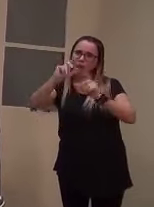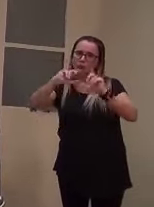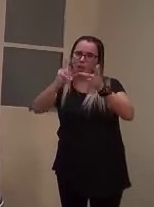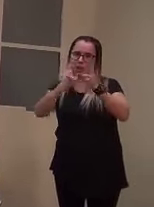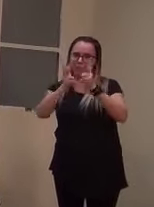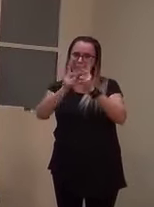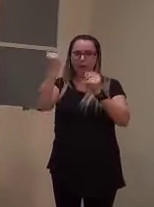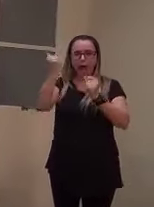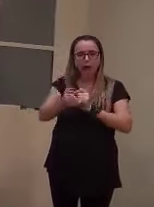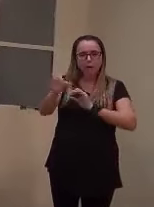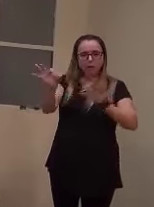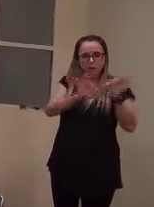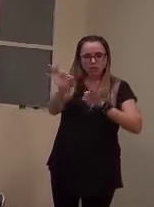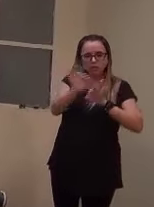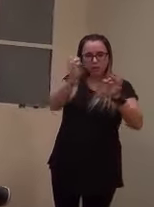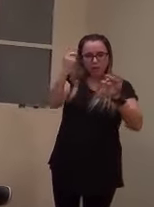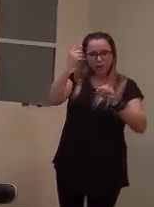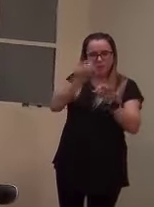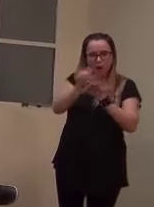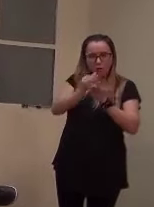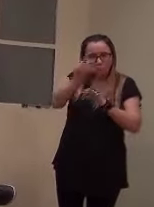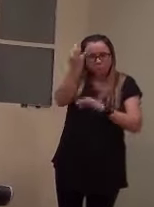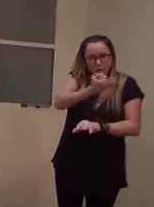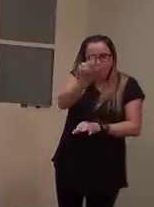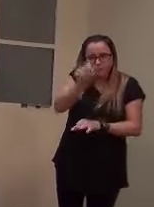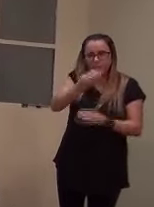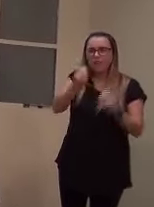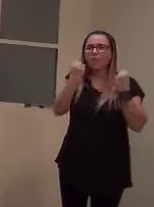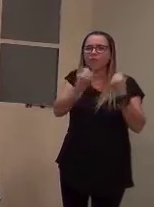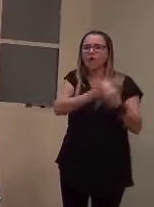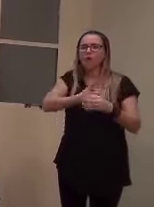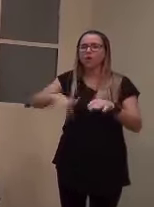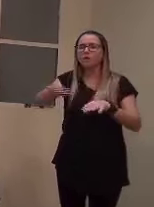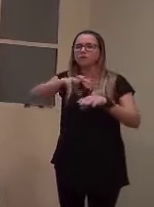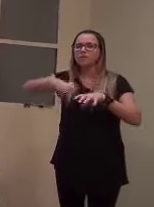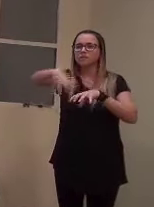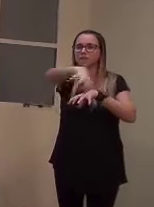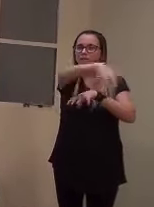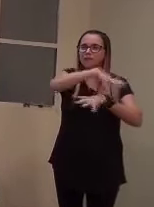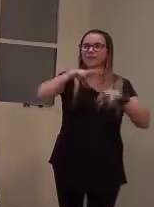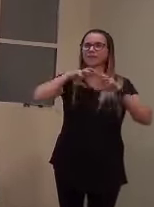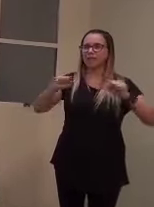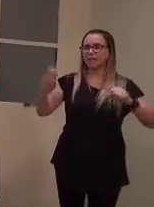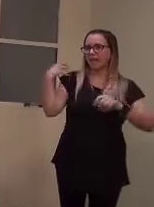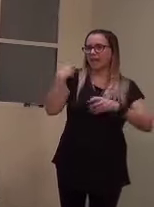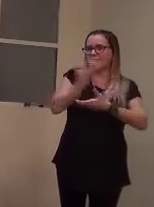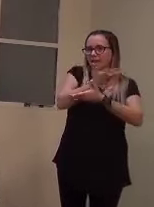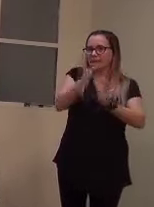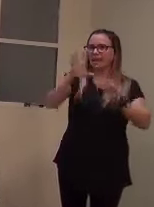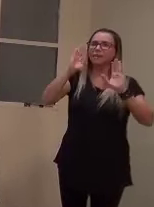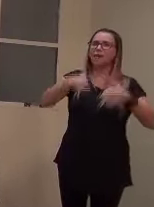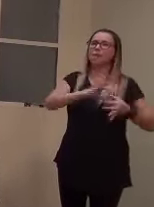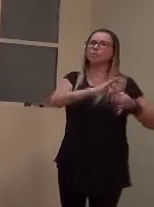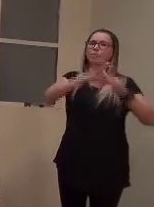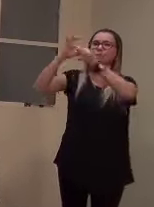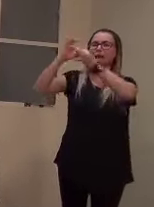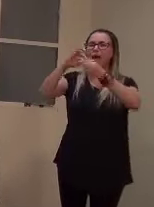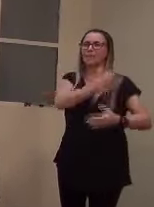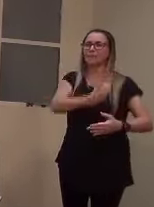específicos a diferentes sectores de las secretarías generales y organismos dependientes de residencia de la nación